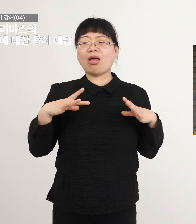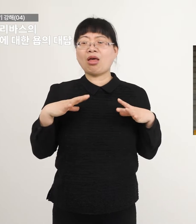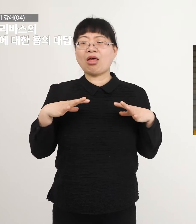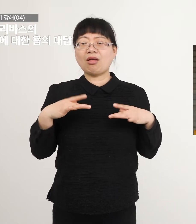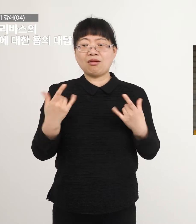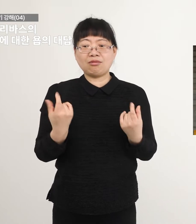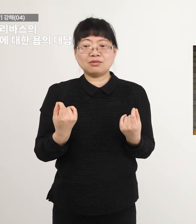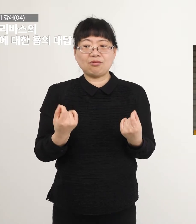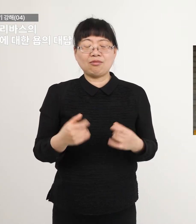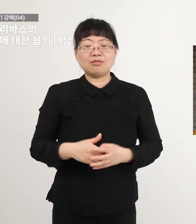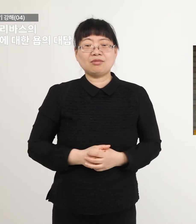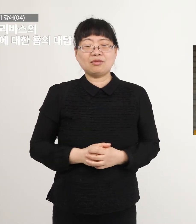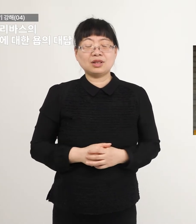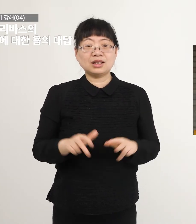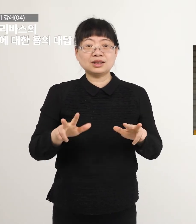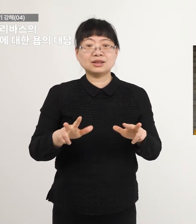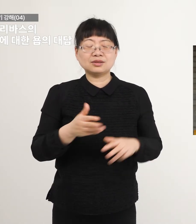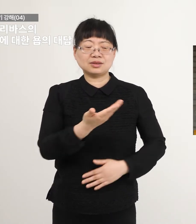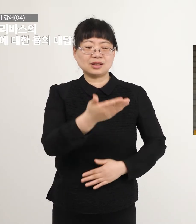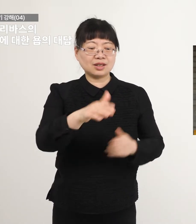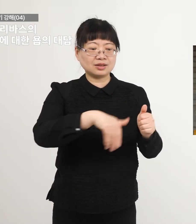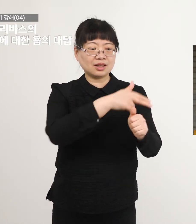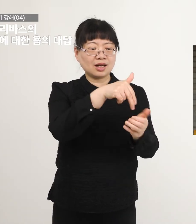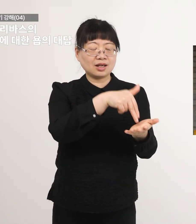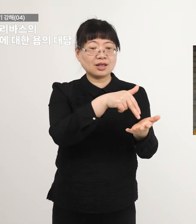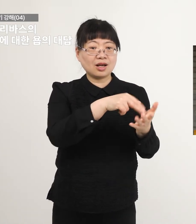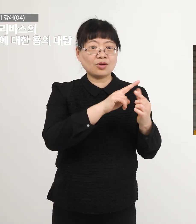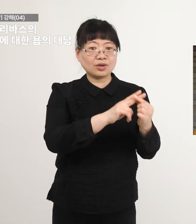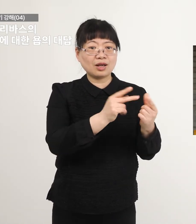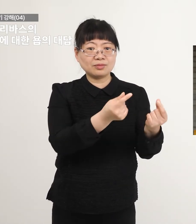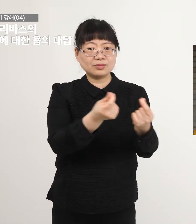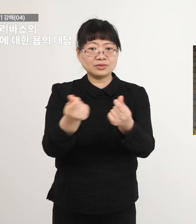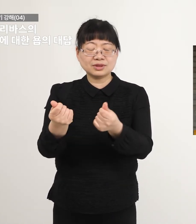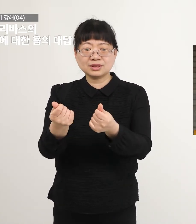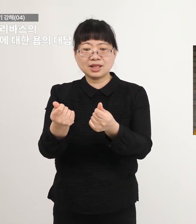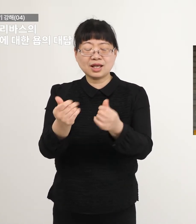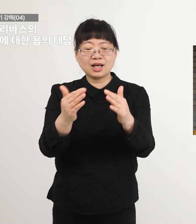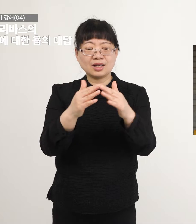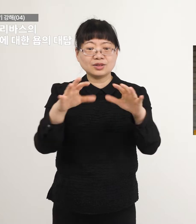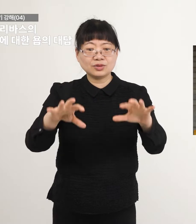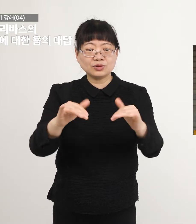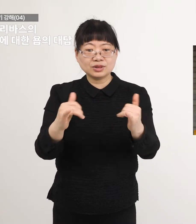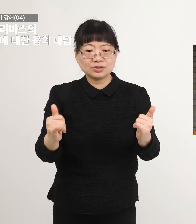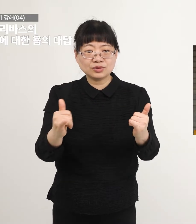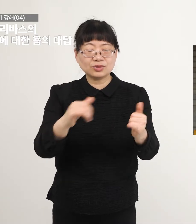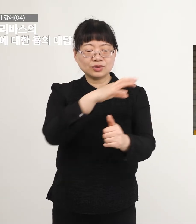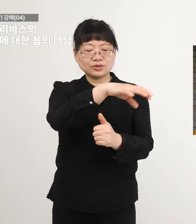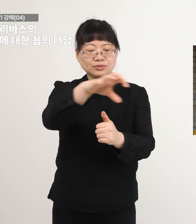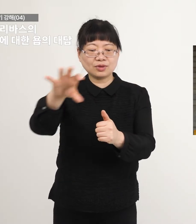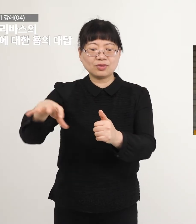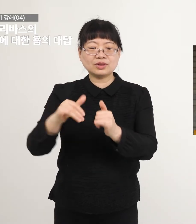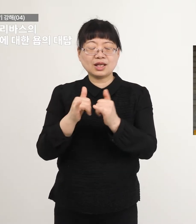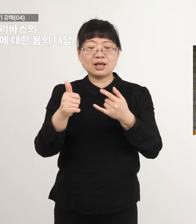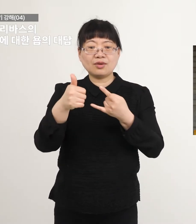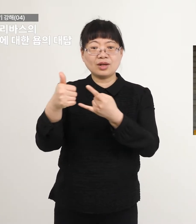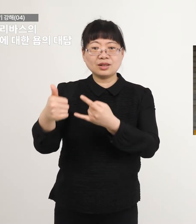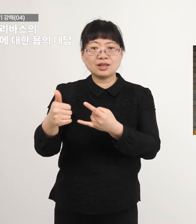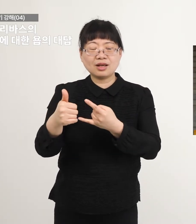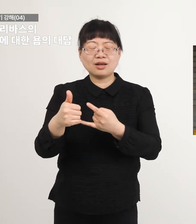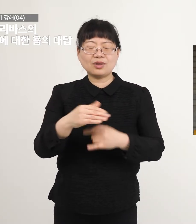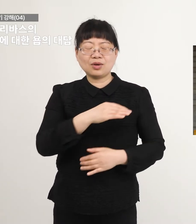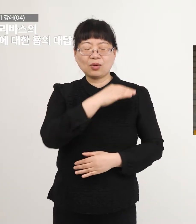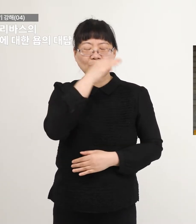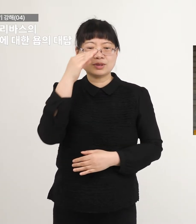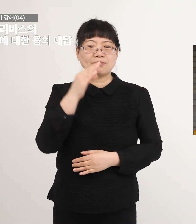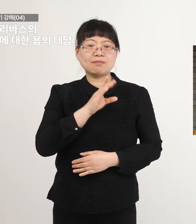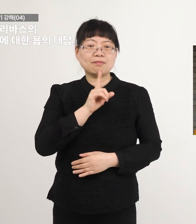것처럼 지금 네 상황과 비슷한 처참한 이웃들 주변 사람들에게 얼마나 옳은 말로